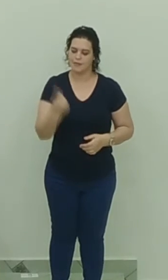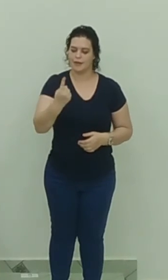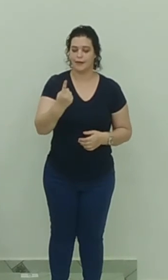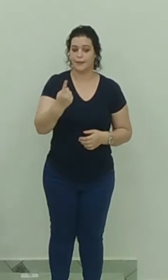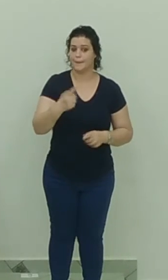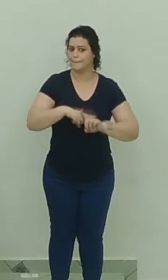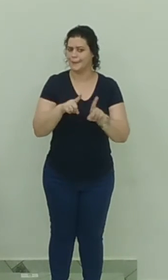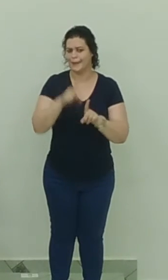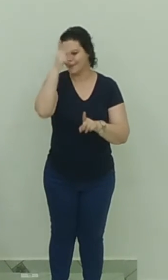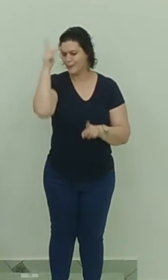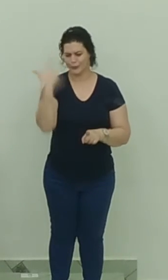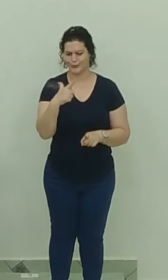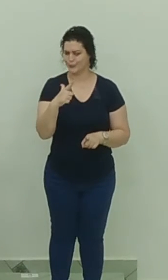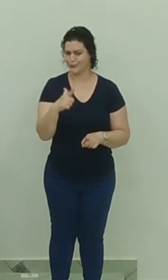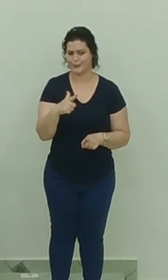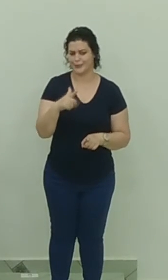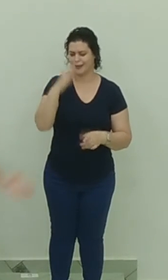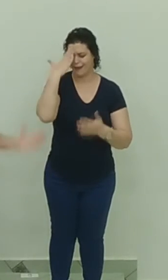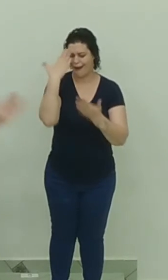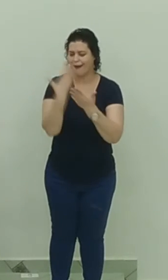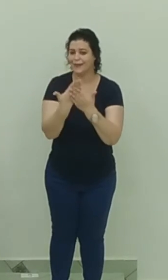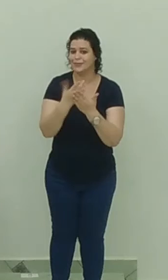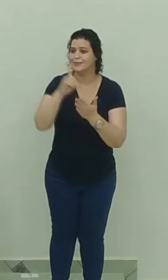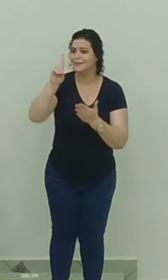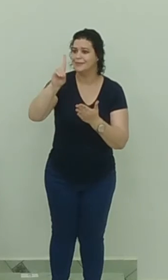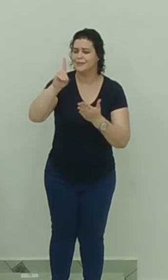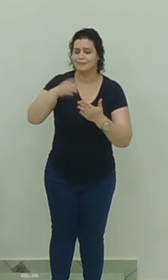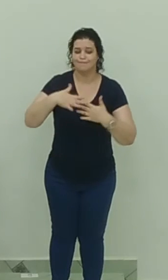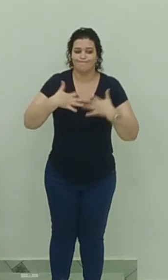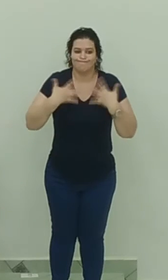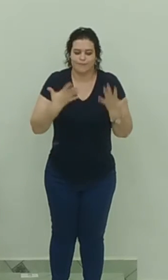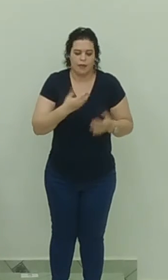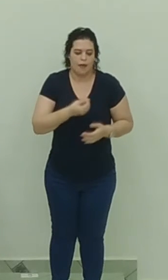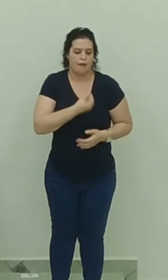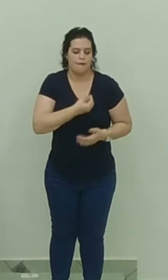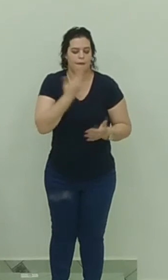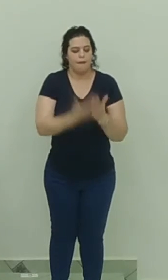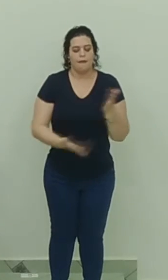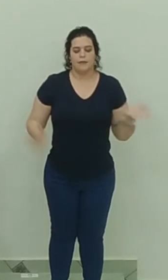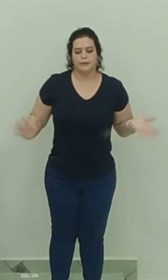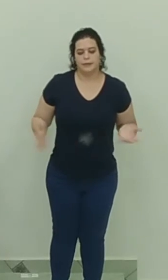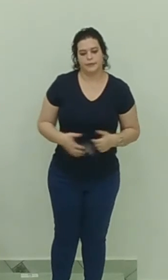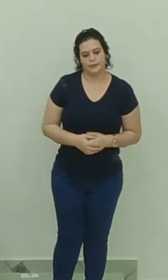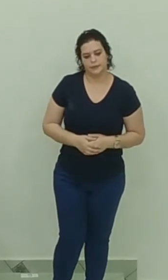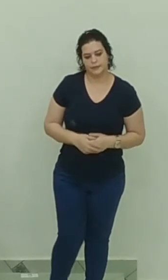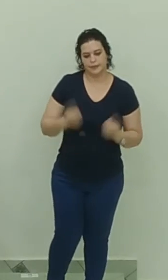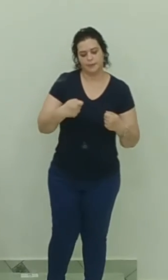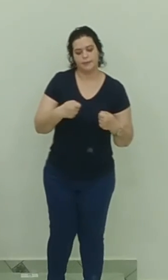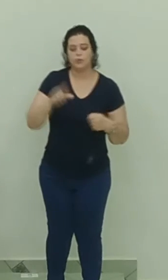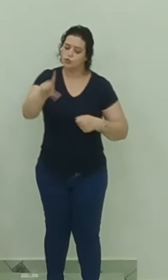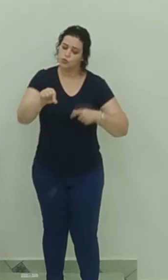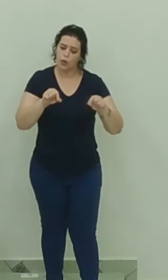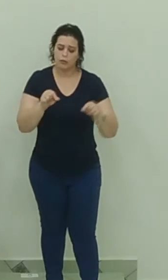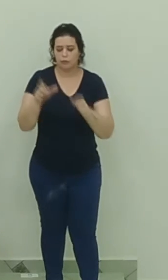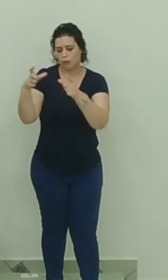está condenado. De que lado você está? Essa música do Rebanhão. De que lado você